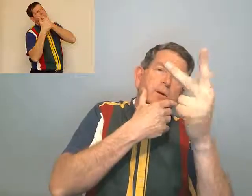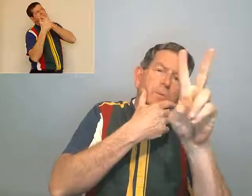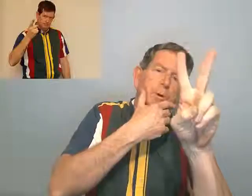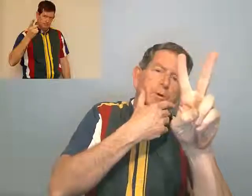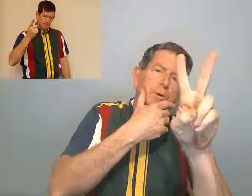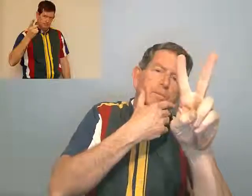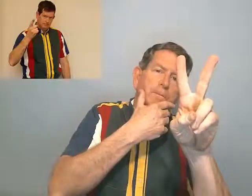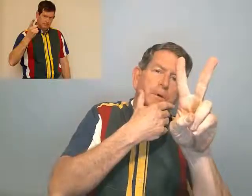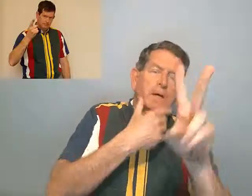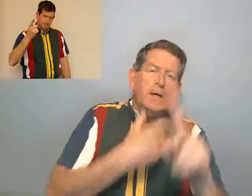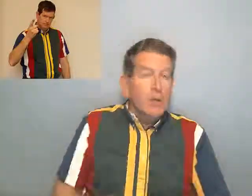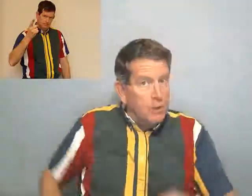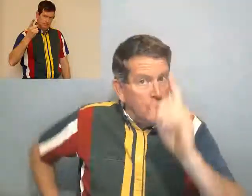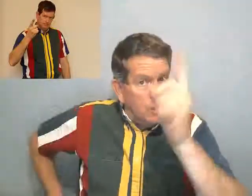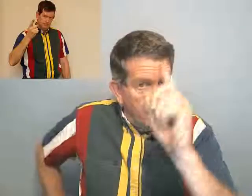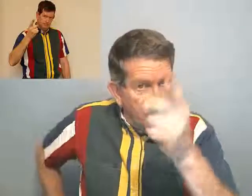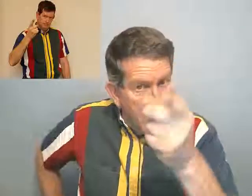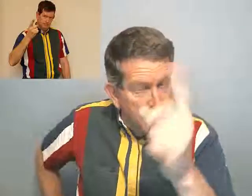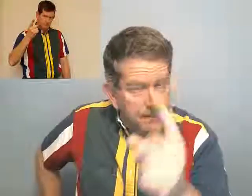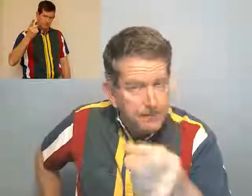Numéro 2. Tu devrais.